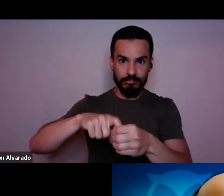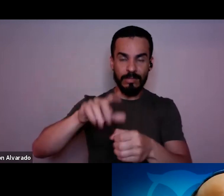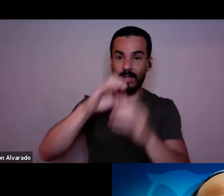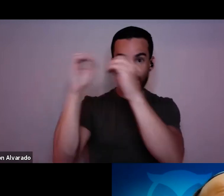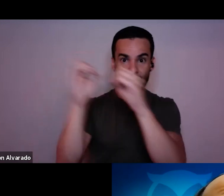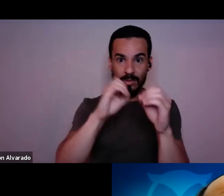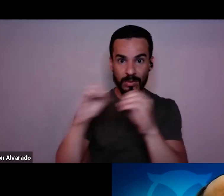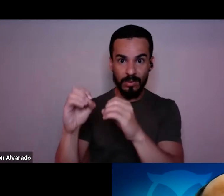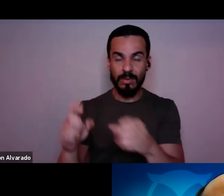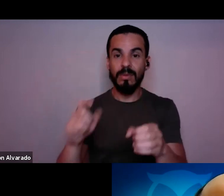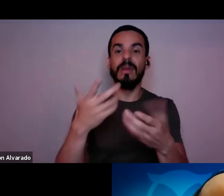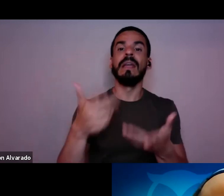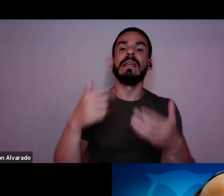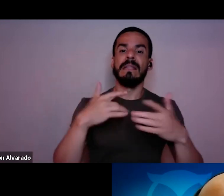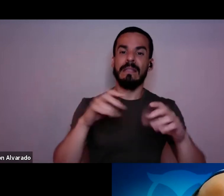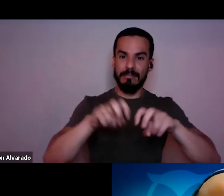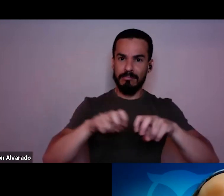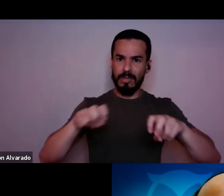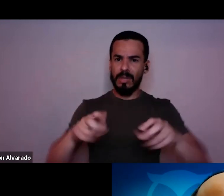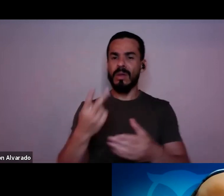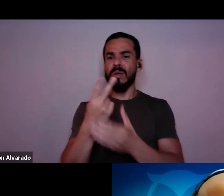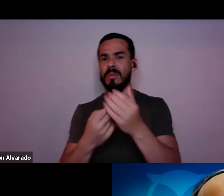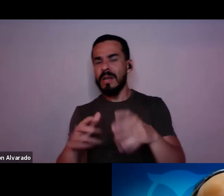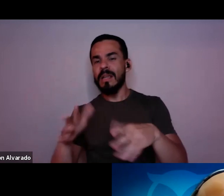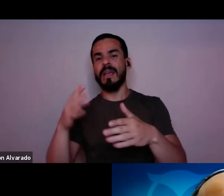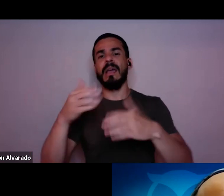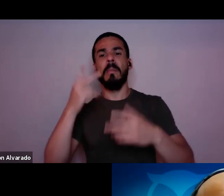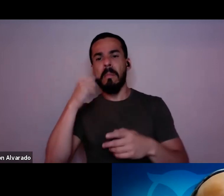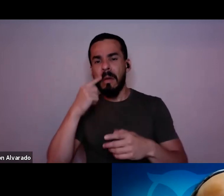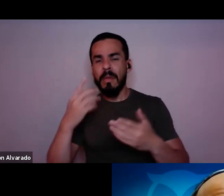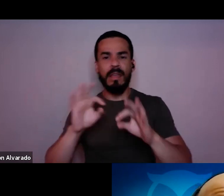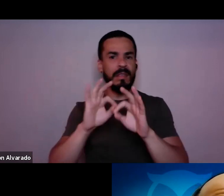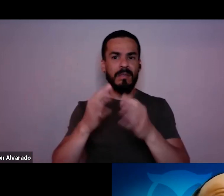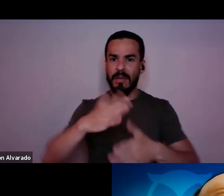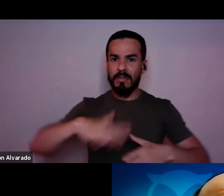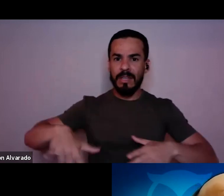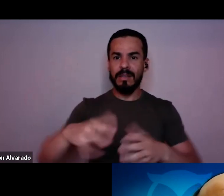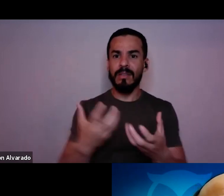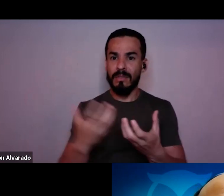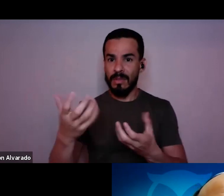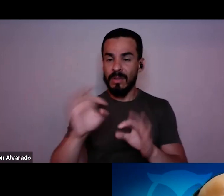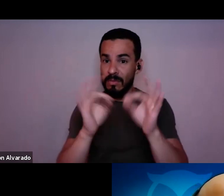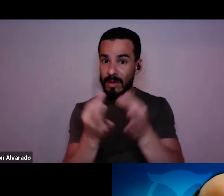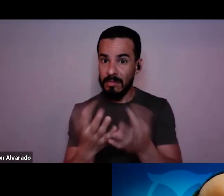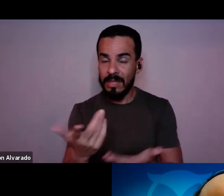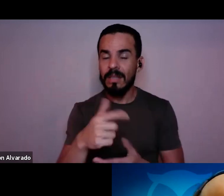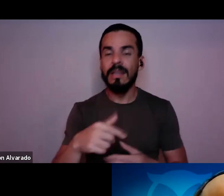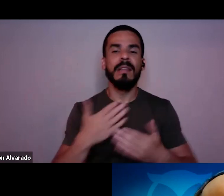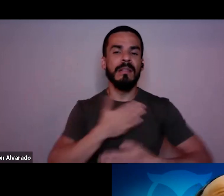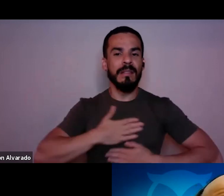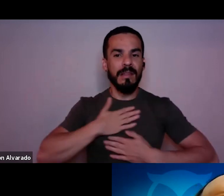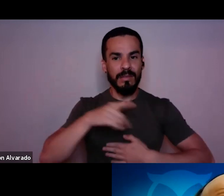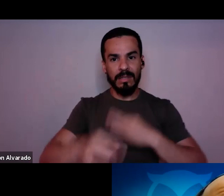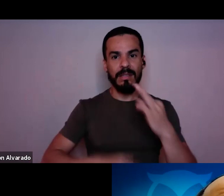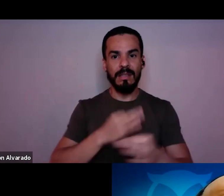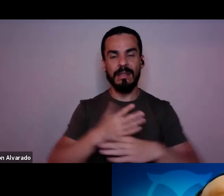se conecte y se siente con su pareja con sus papás con sus hijos Con quienes compongan y conformen su familia y disfruten de este tipo de